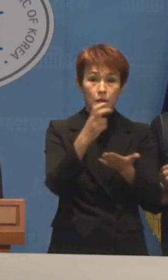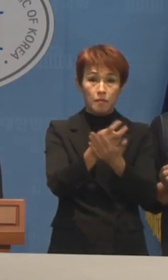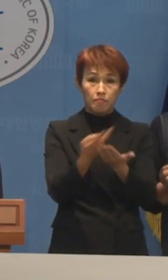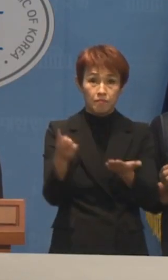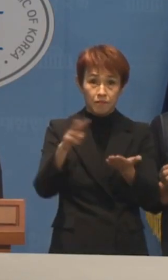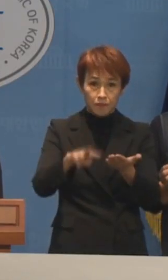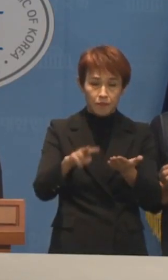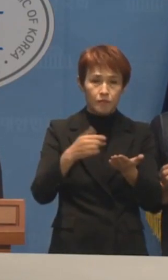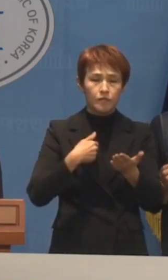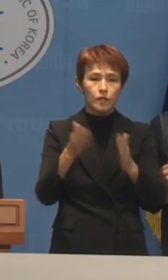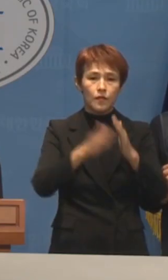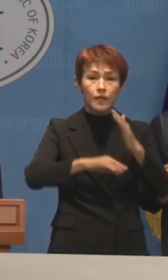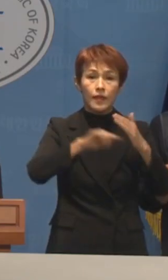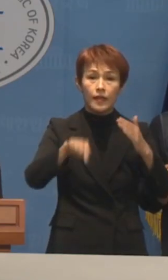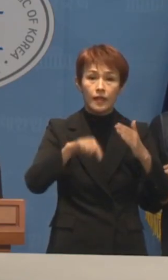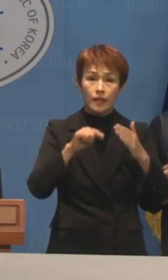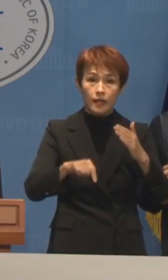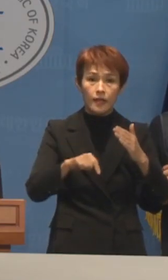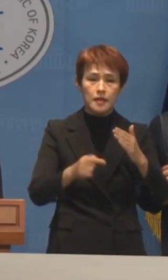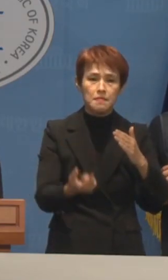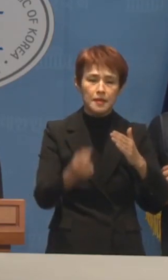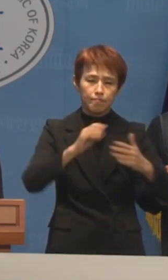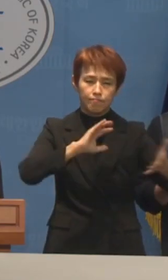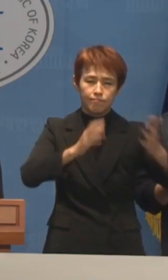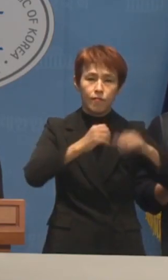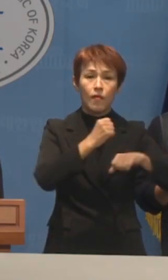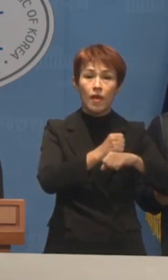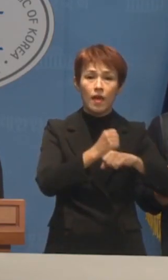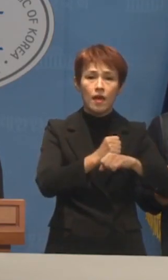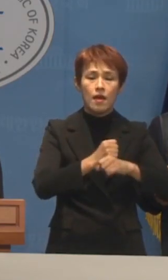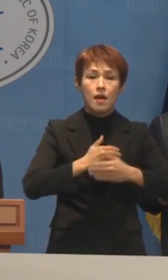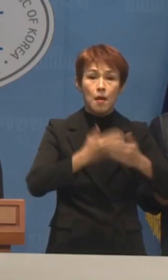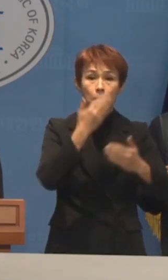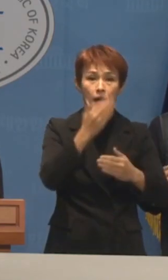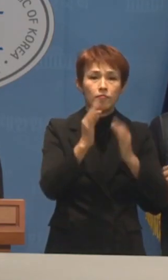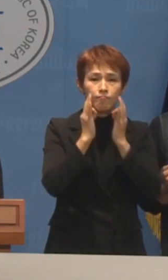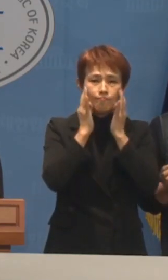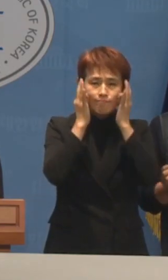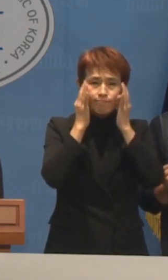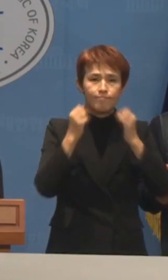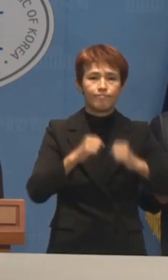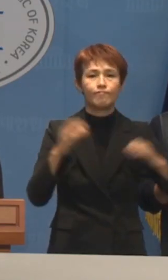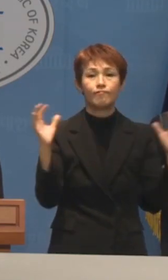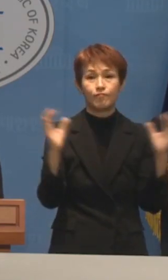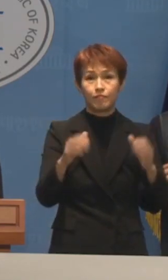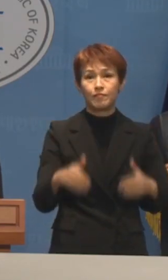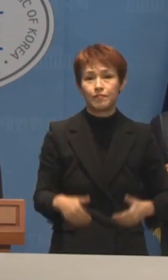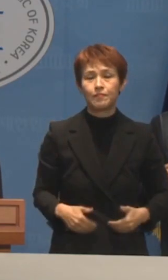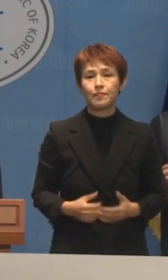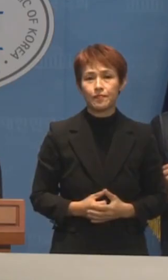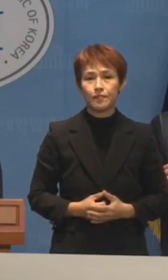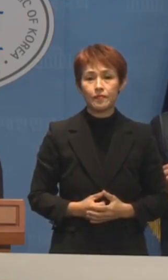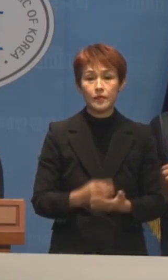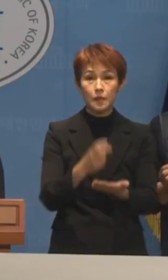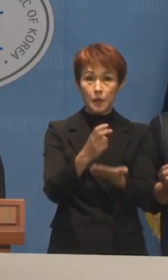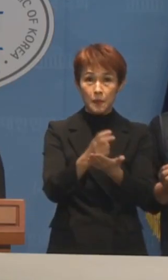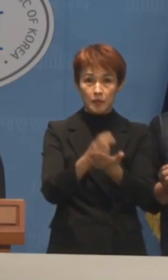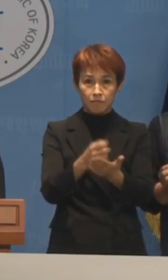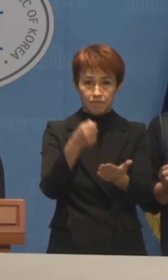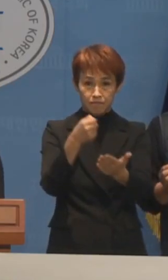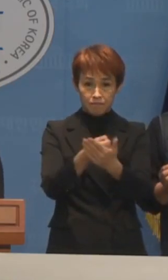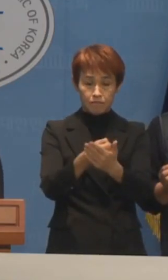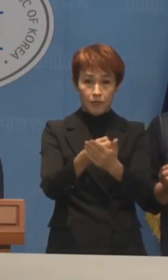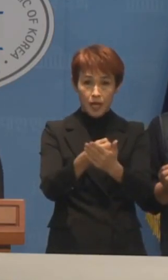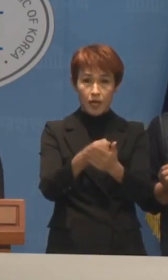정기국회 내에 신속하게 논의돼서 집행될 수 있도록 적극적으로 힘을 모아야 하고요. 법안을